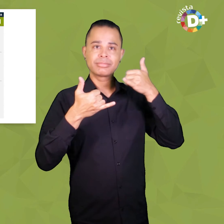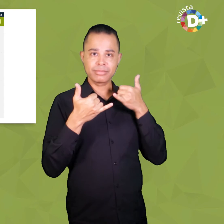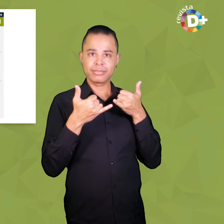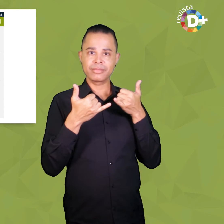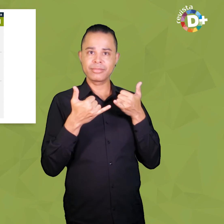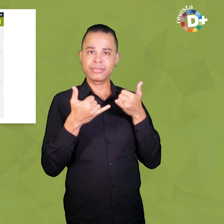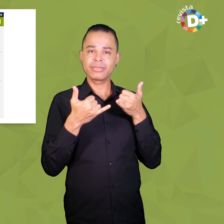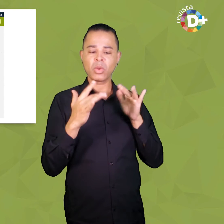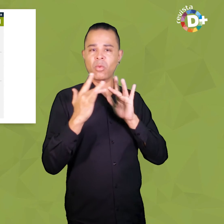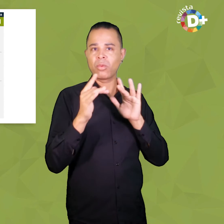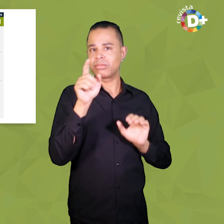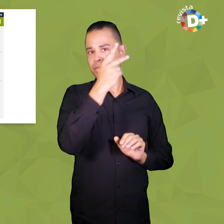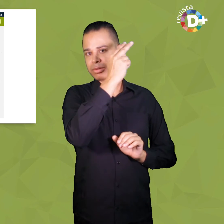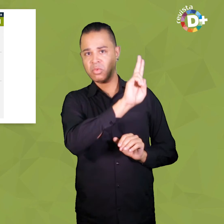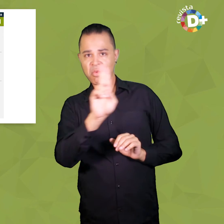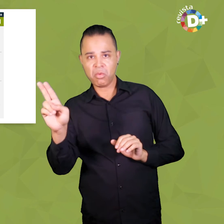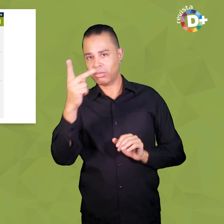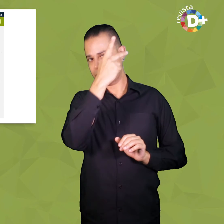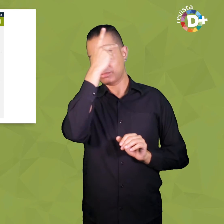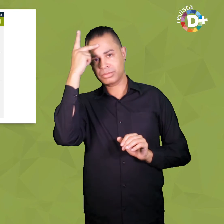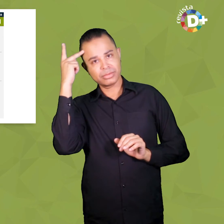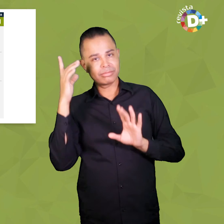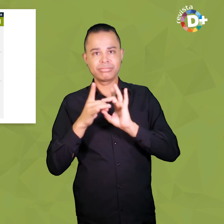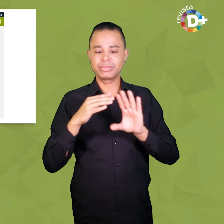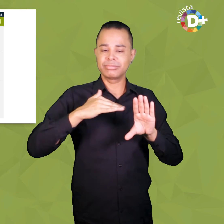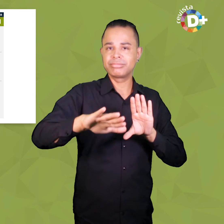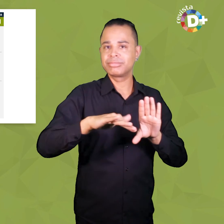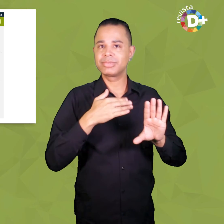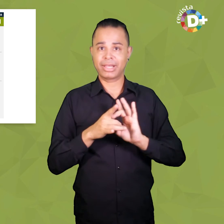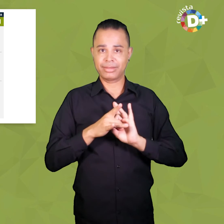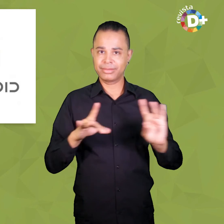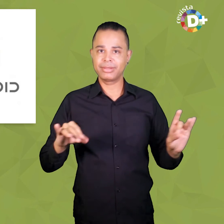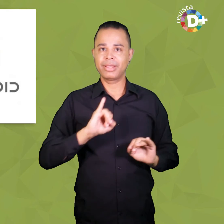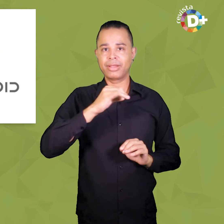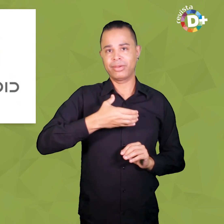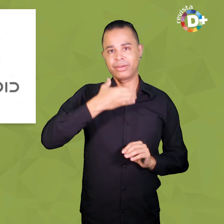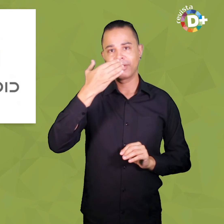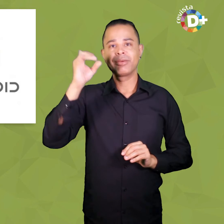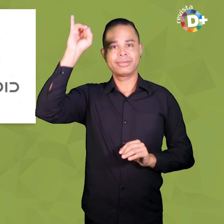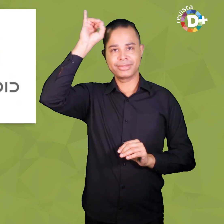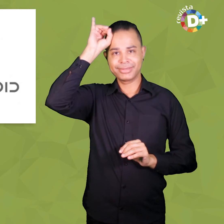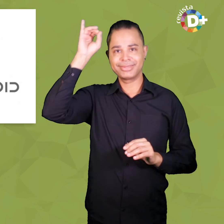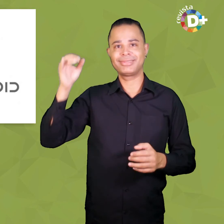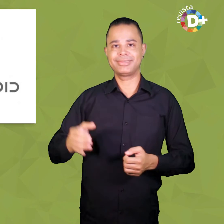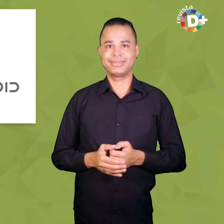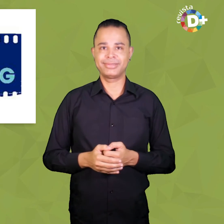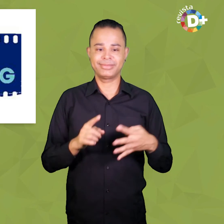fazem disponível para iphone e android mundo isim para